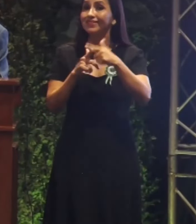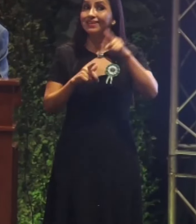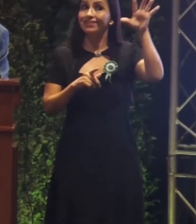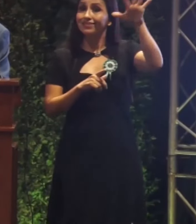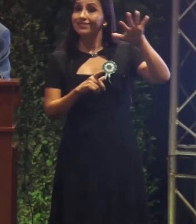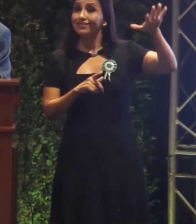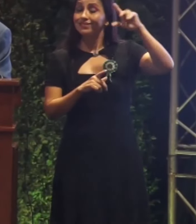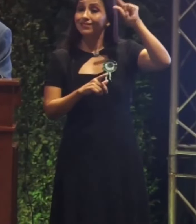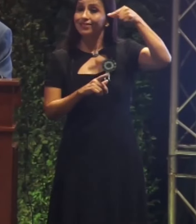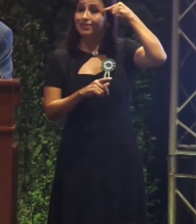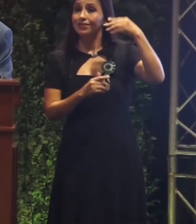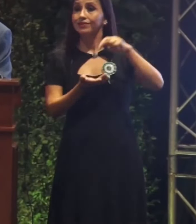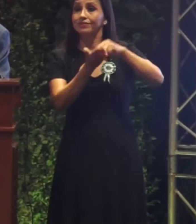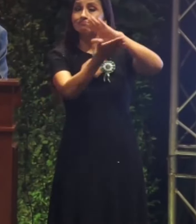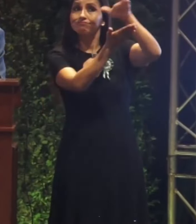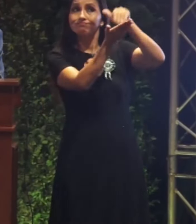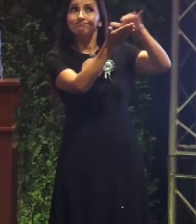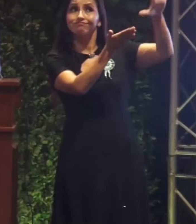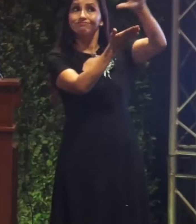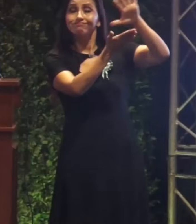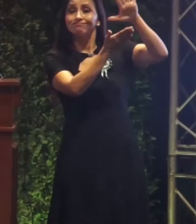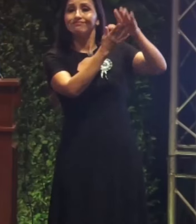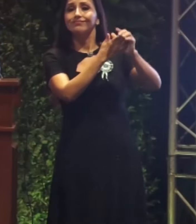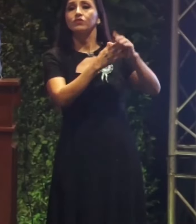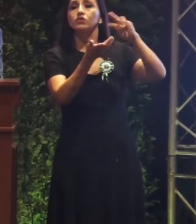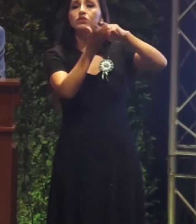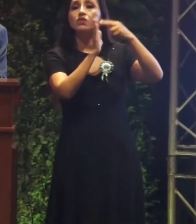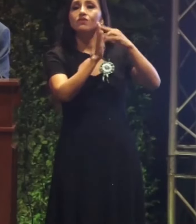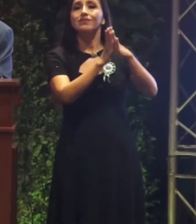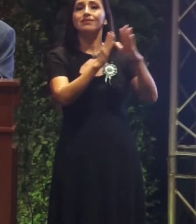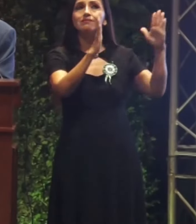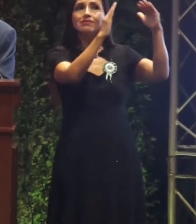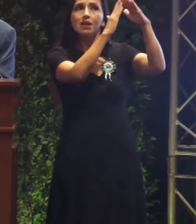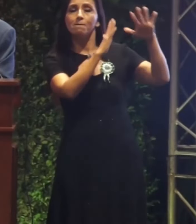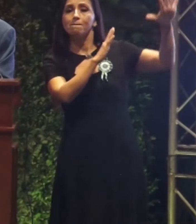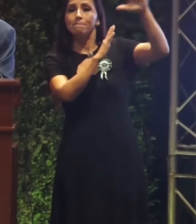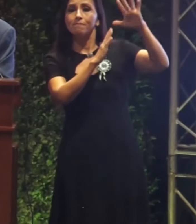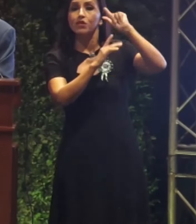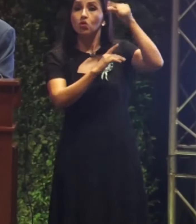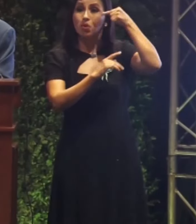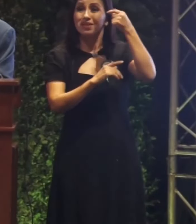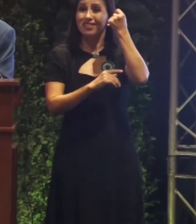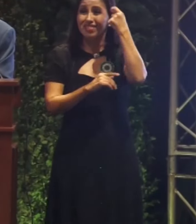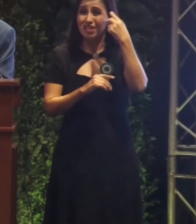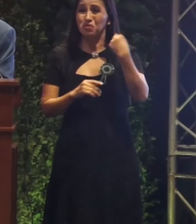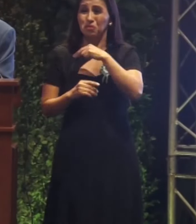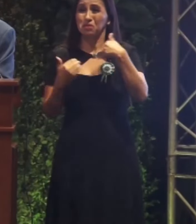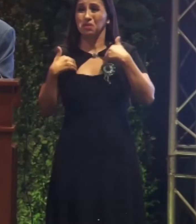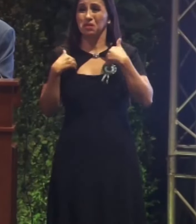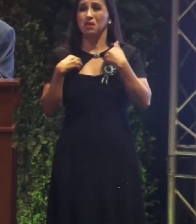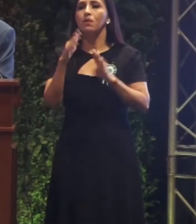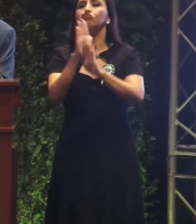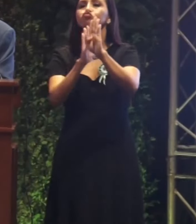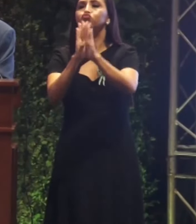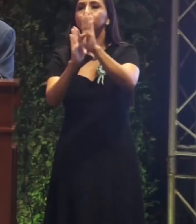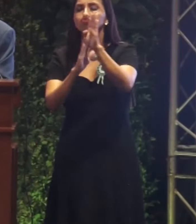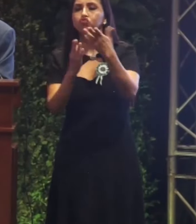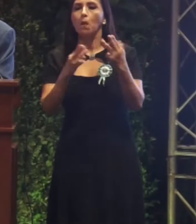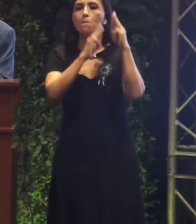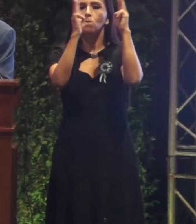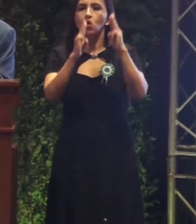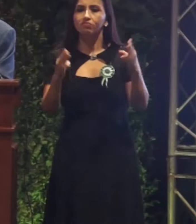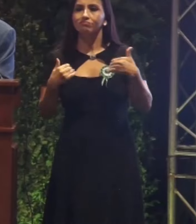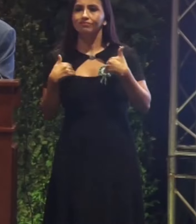que ellos, los centralistas, el andinocentrismo y el gobierno, Entiendan que nosotros tenemos nuestro desarrollo y nuestro